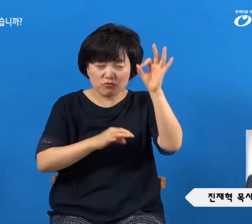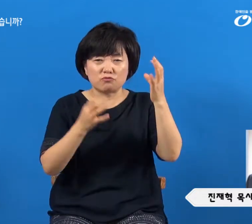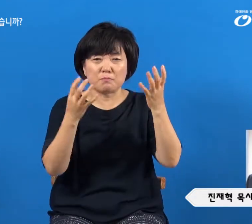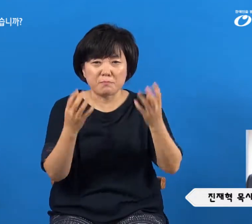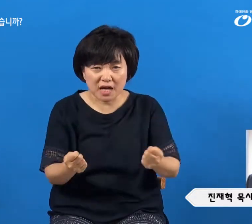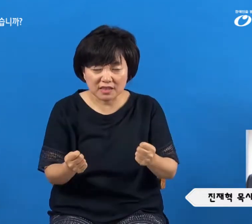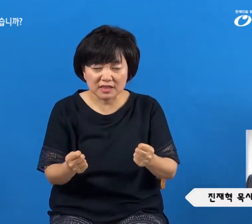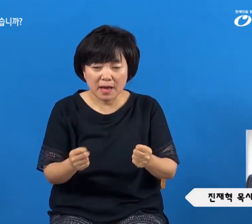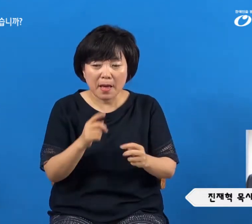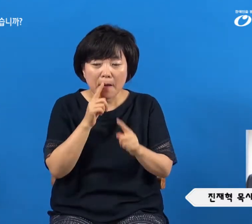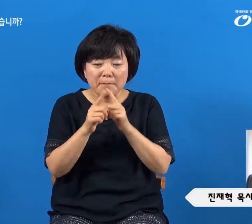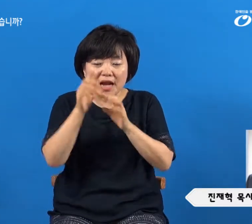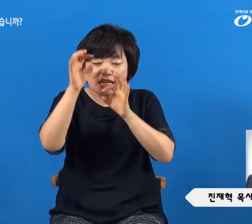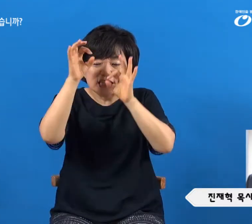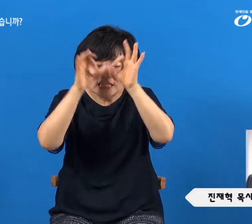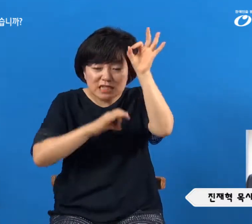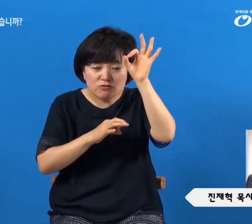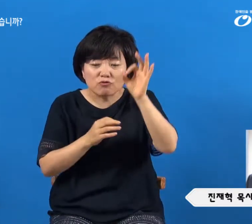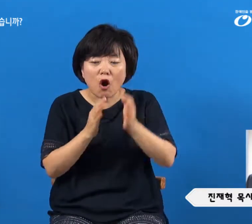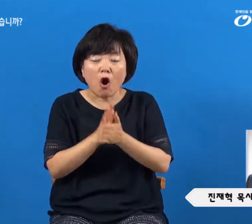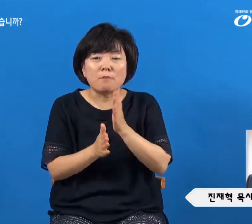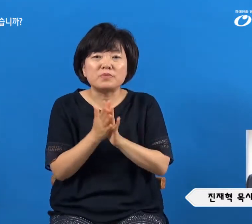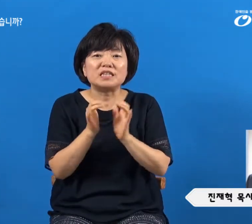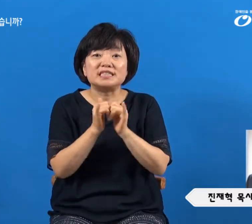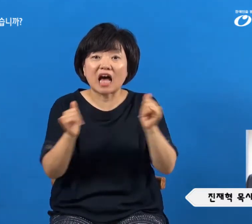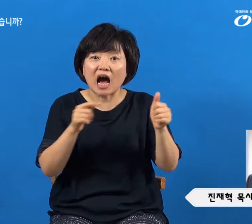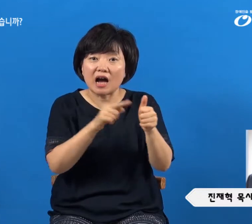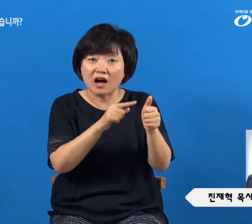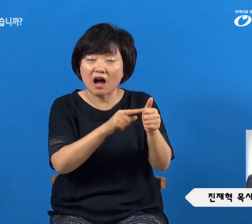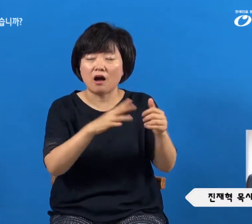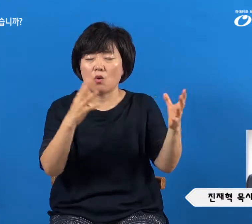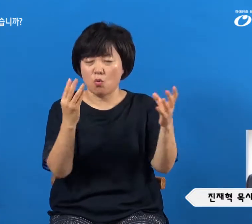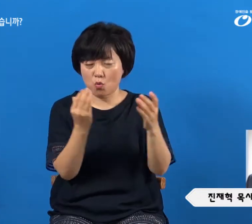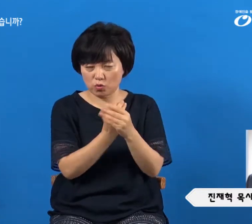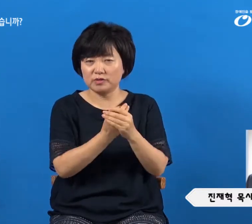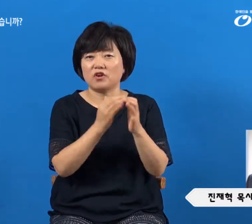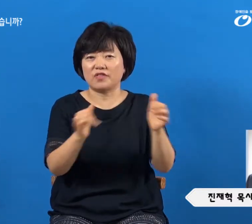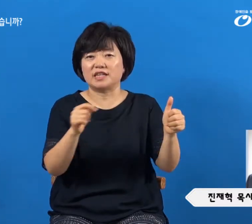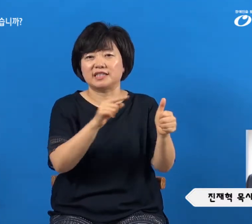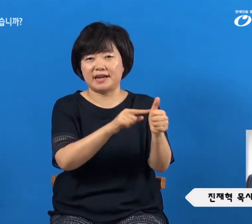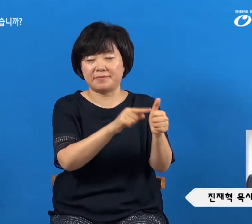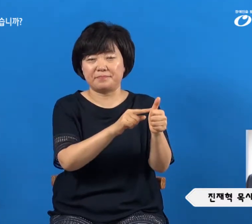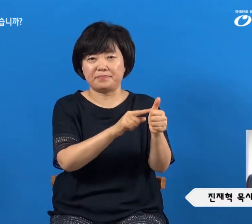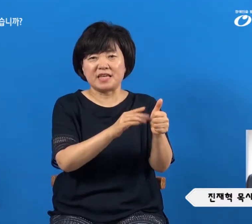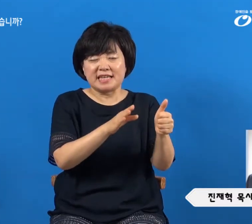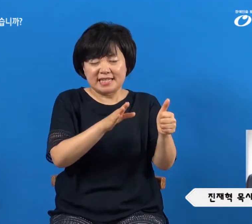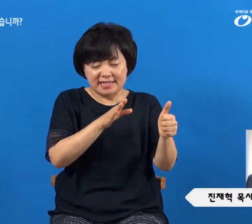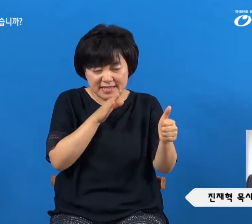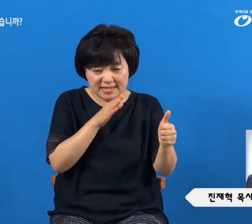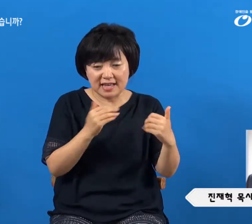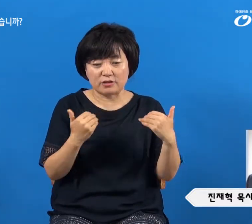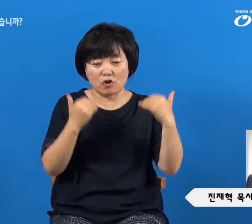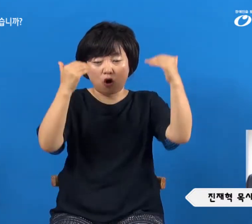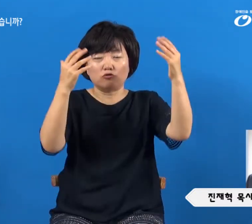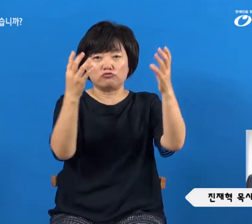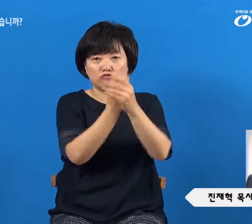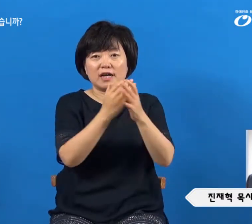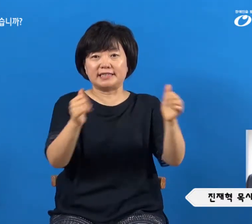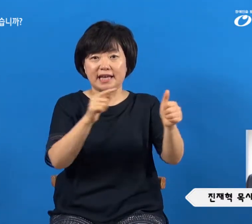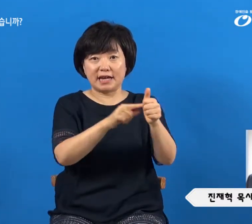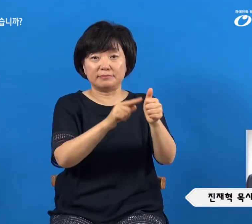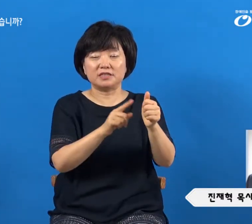많으나 말에 실수가 없는 자가 곧 온전한 사람이라. 진짜 성숙한